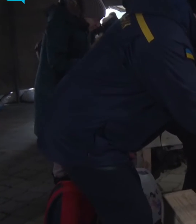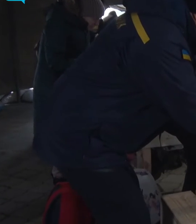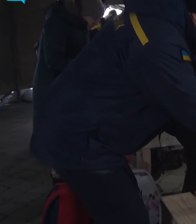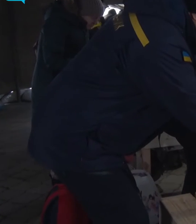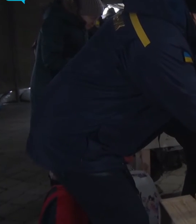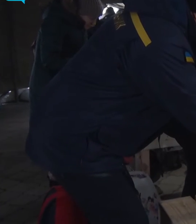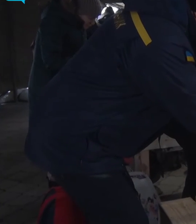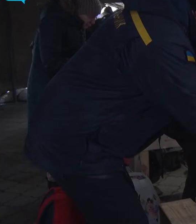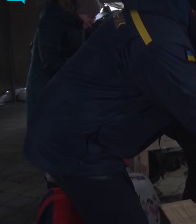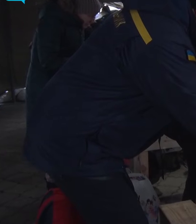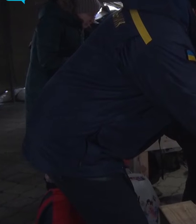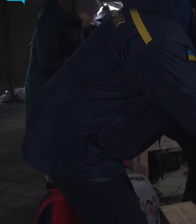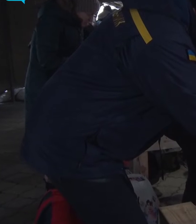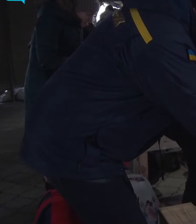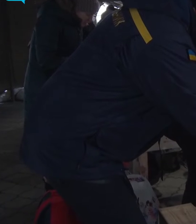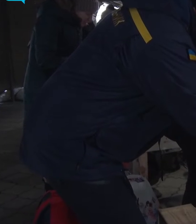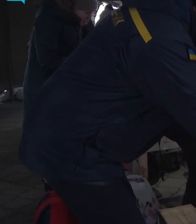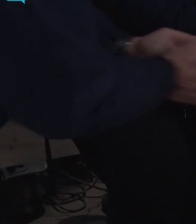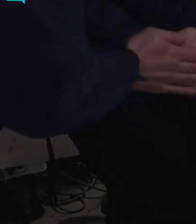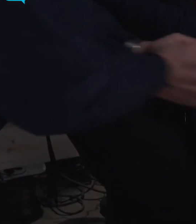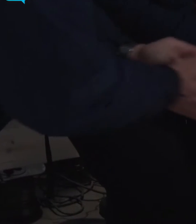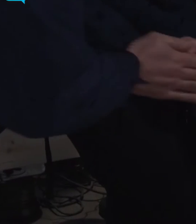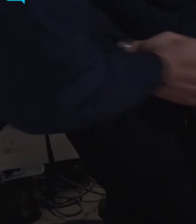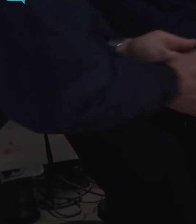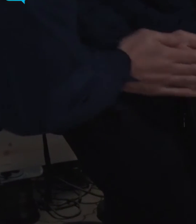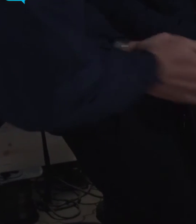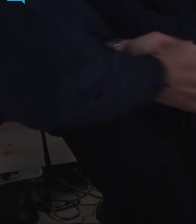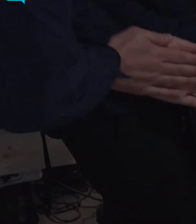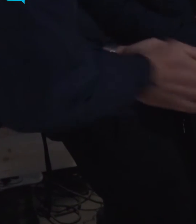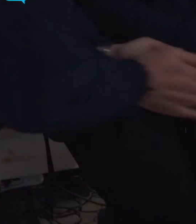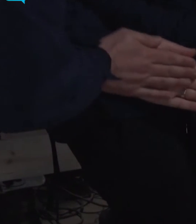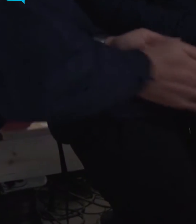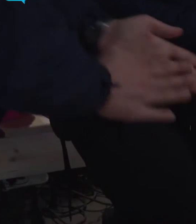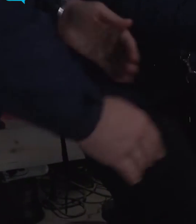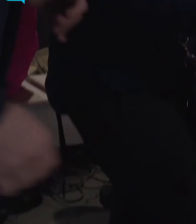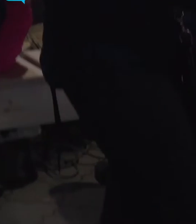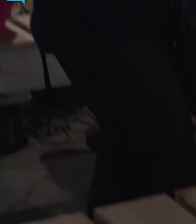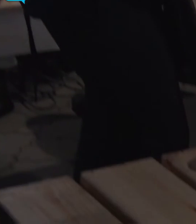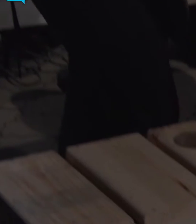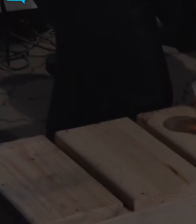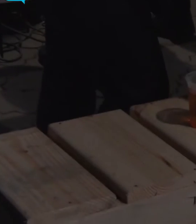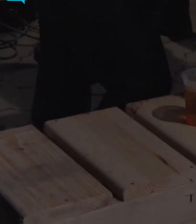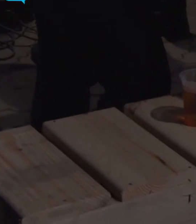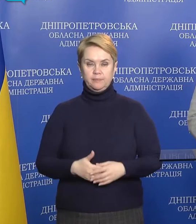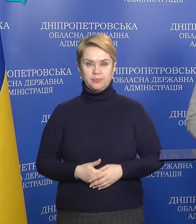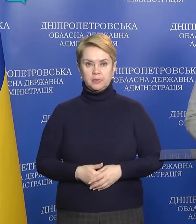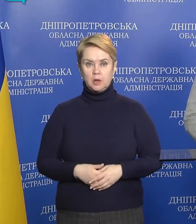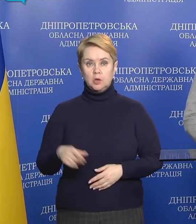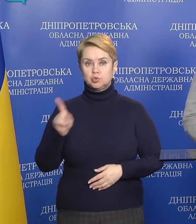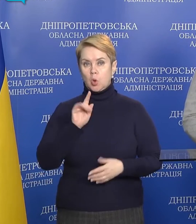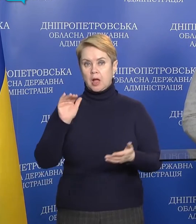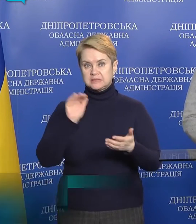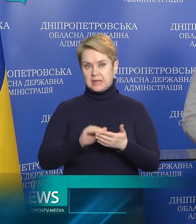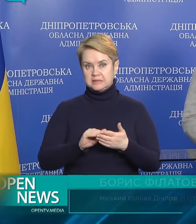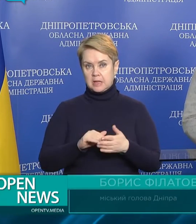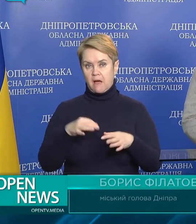вхід вокзалу поблизу АТБ. 6 березня в західні регіони виїхали 14 тисяч людей. Что